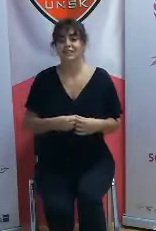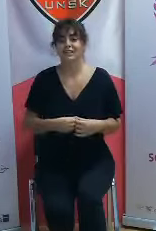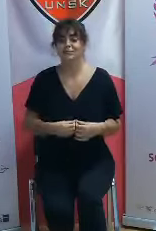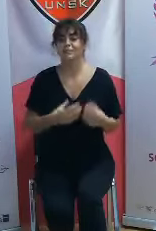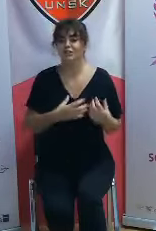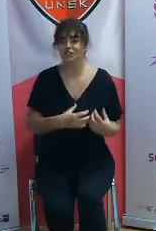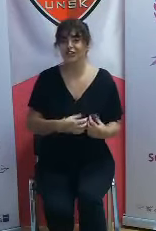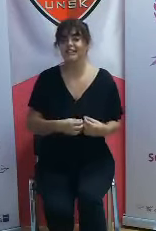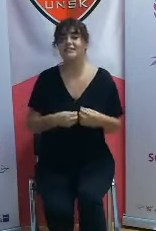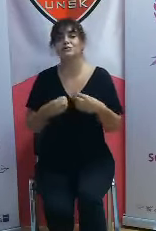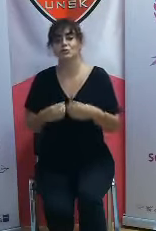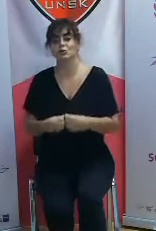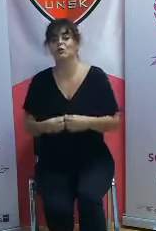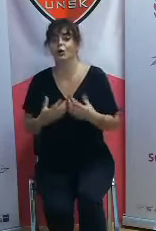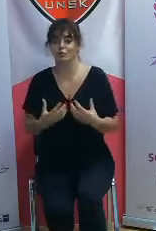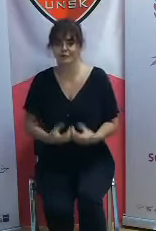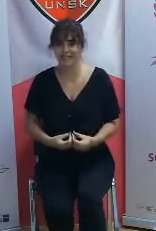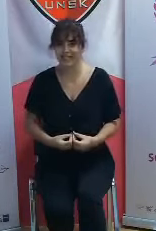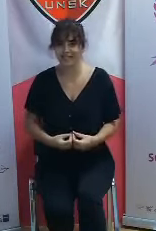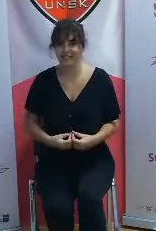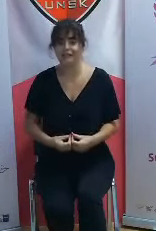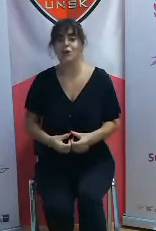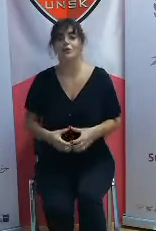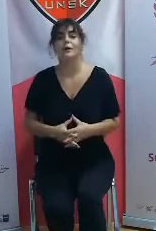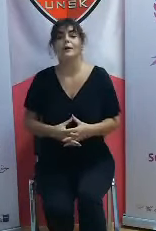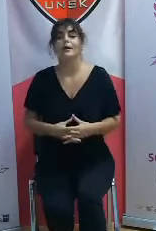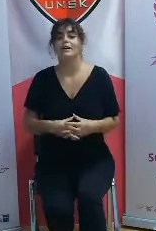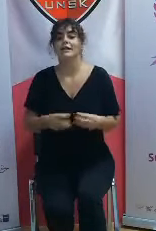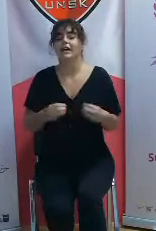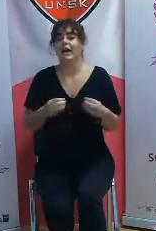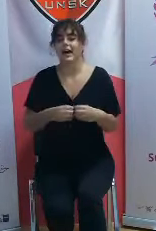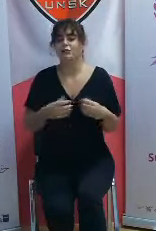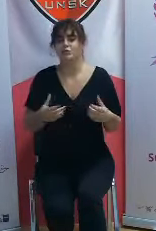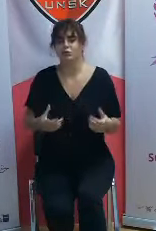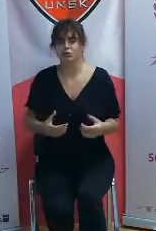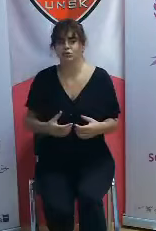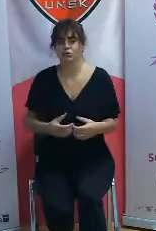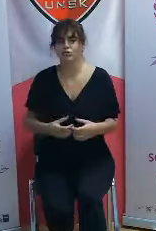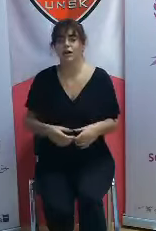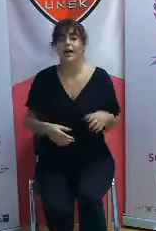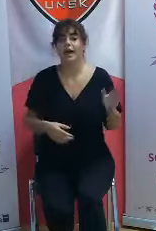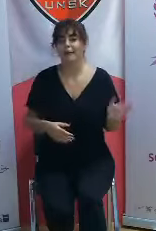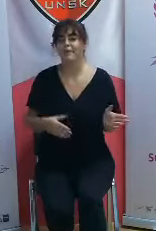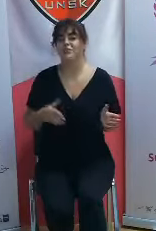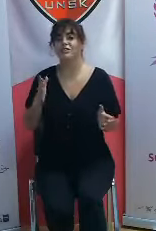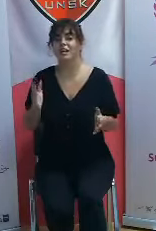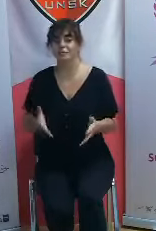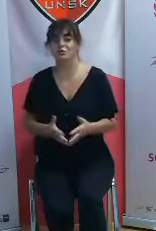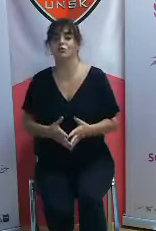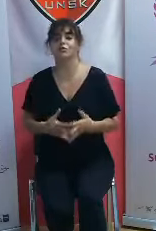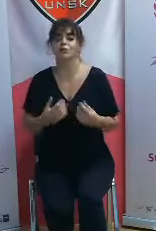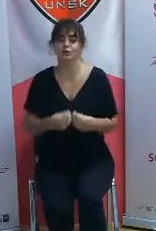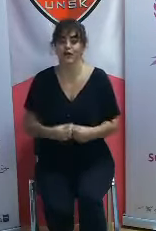cümlelerin başına ya da sonuna koymamız gerekir. Eğer cümle çok uzunsa, hem başına hem sonuna lütfen